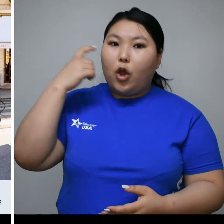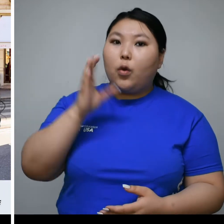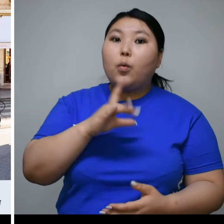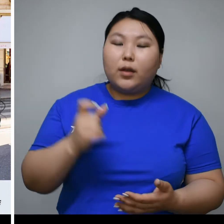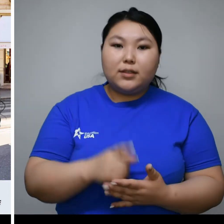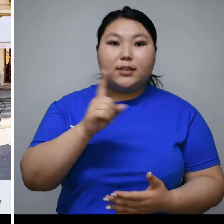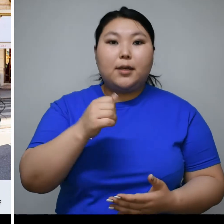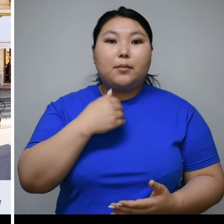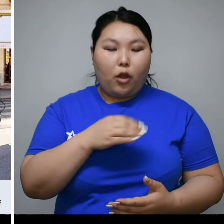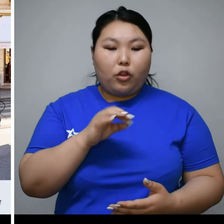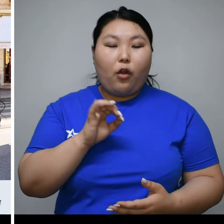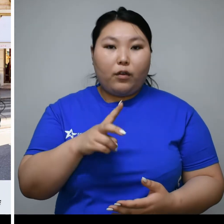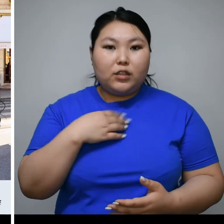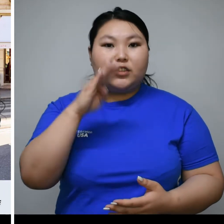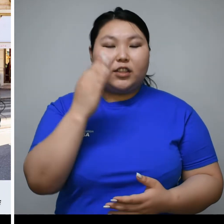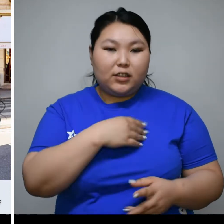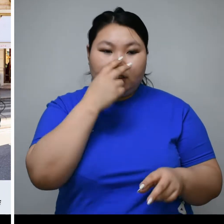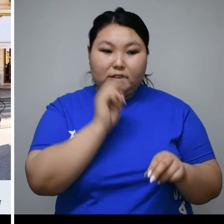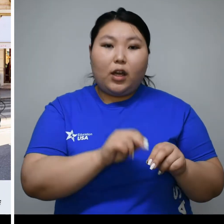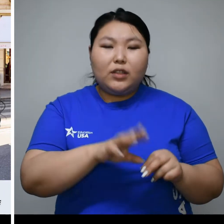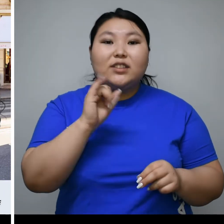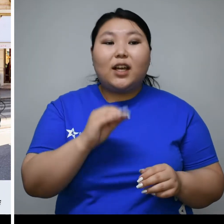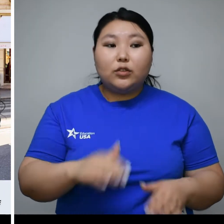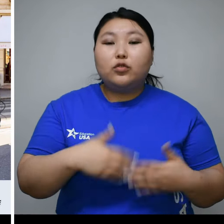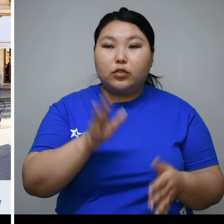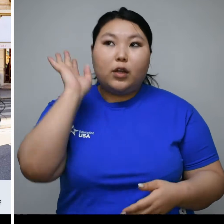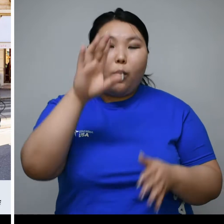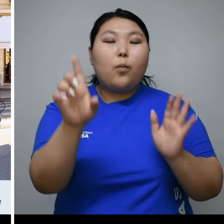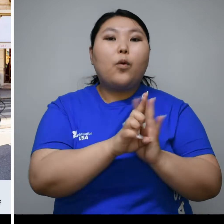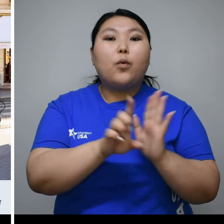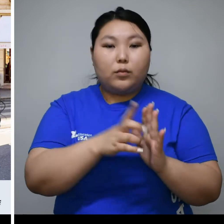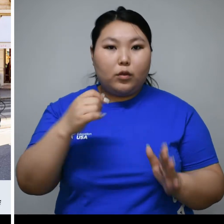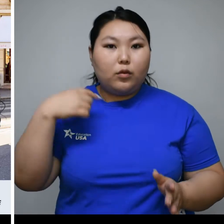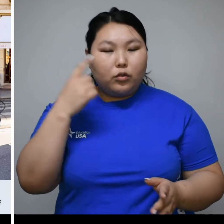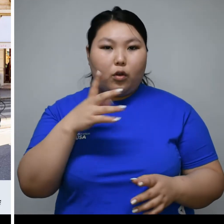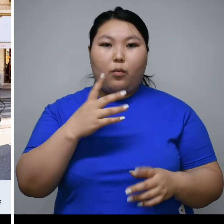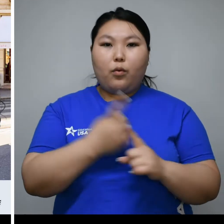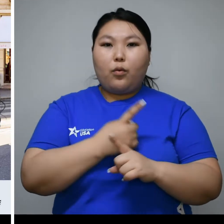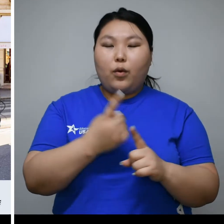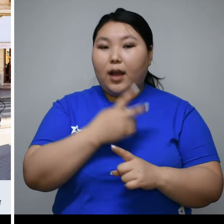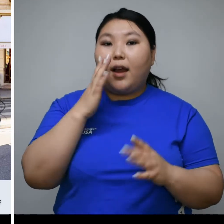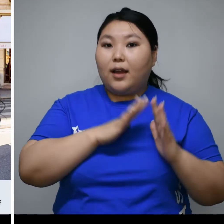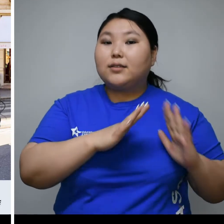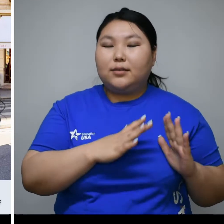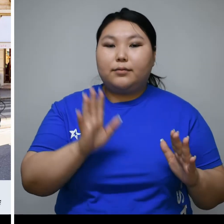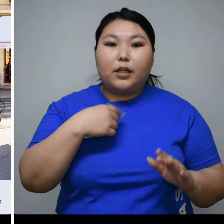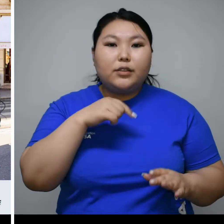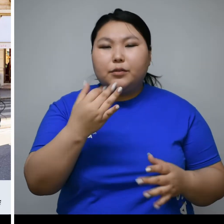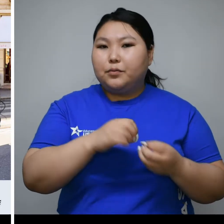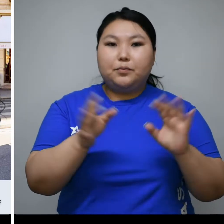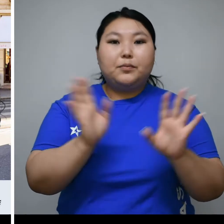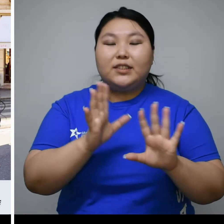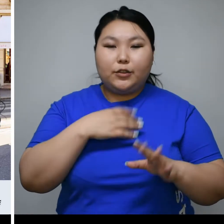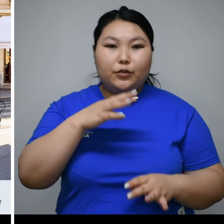ойлгодог вэ гэхээр за би TOEFL-ийн шалгалтын шалгуураа яаж ч өгсөн явах боломжтой юм байна гэж жаахан хайхрамжгүй ханддаг. Тэрэн дээр